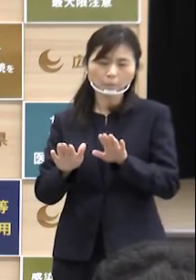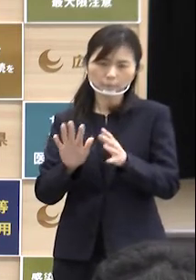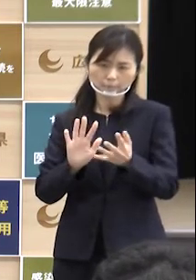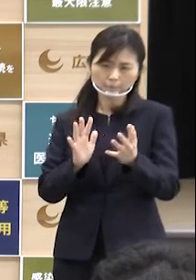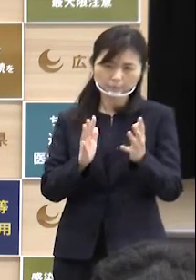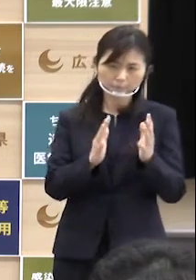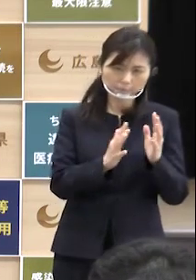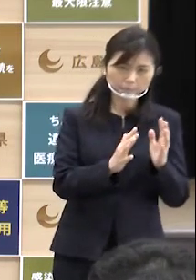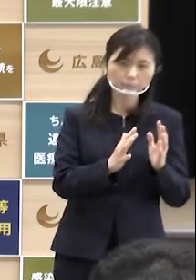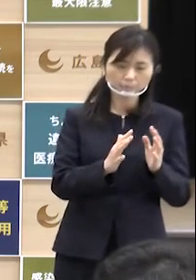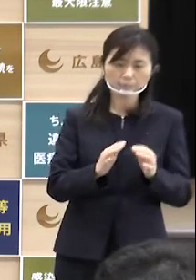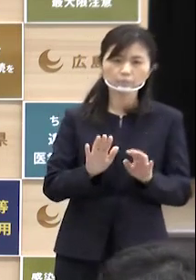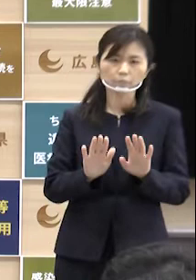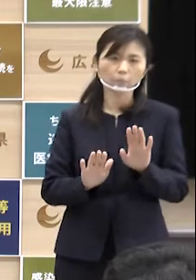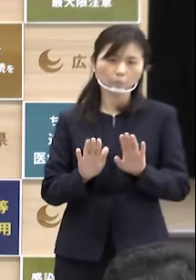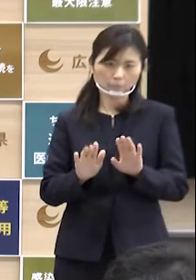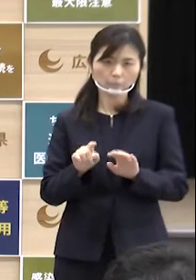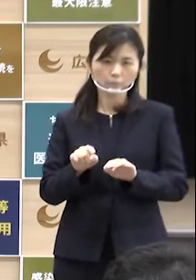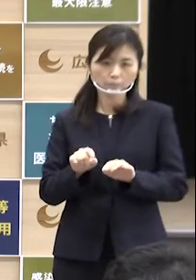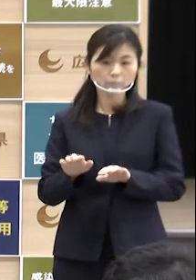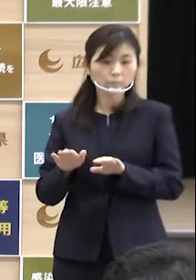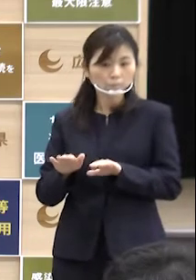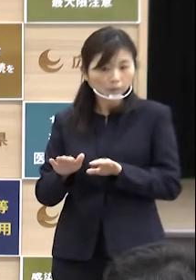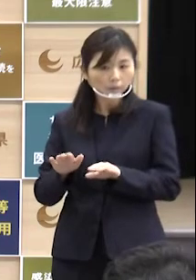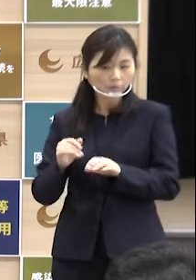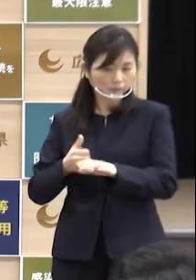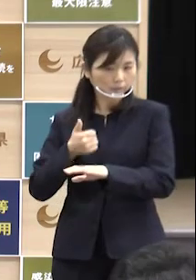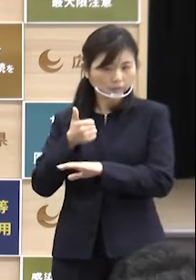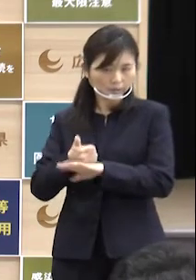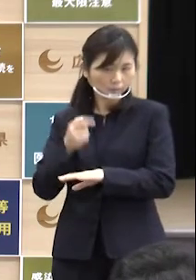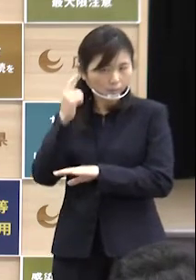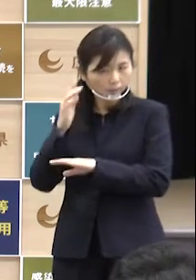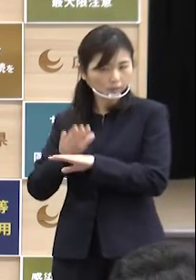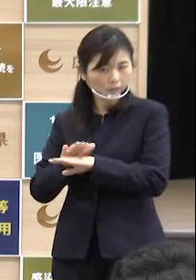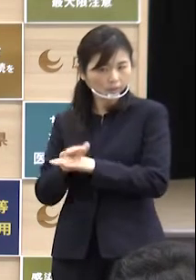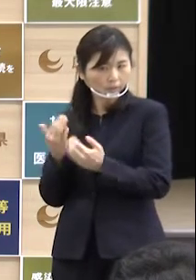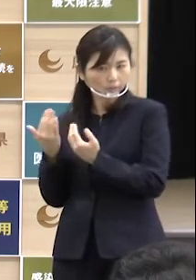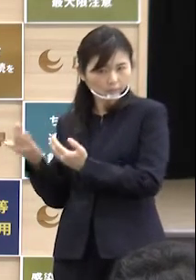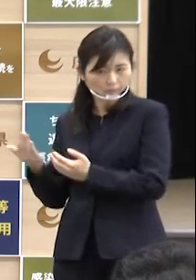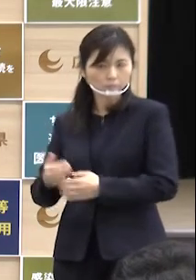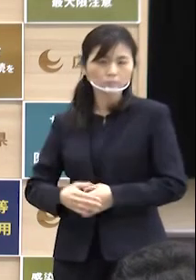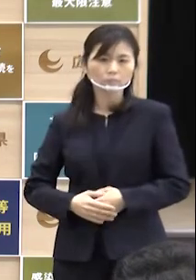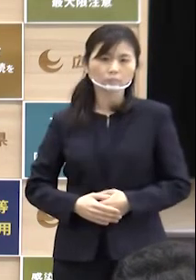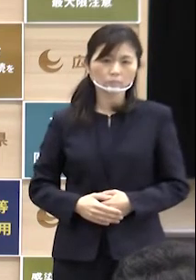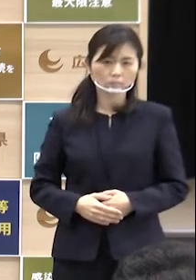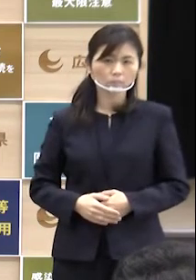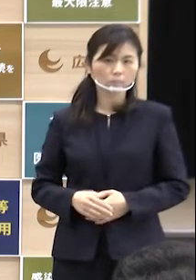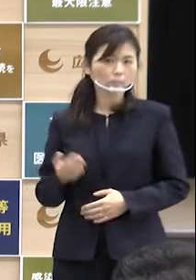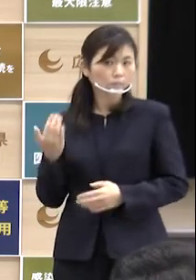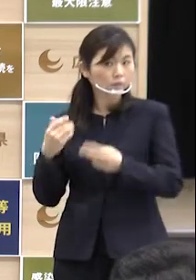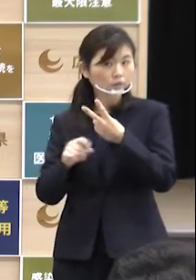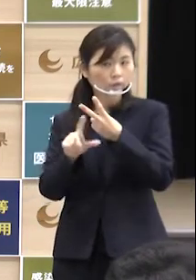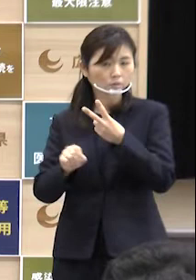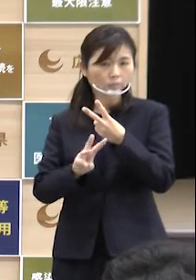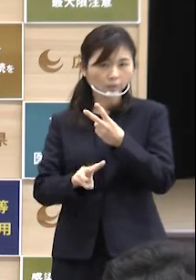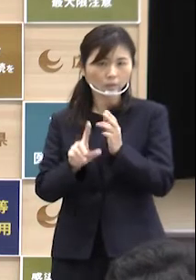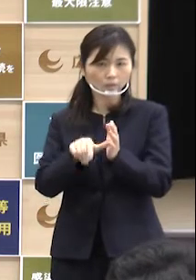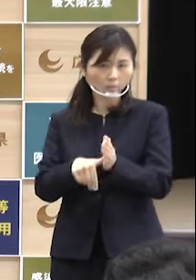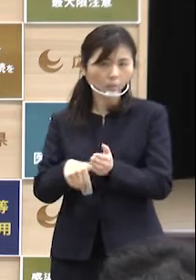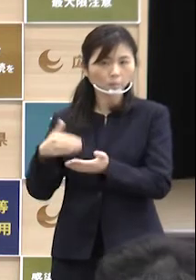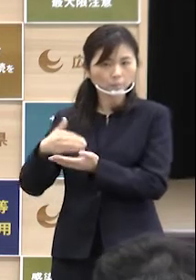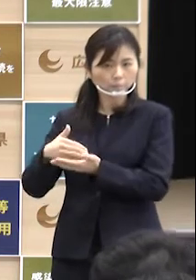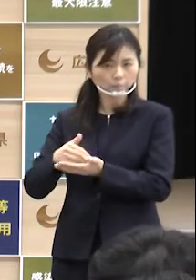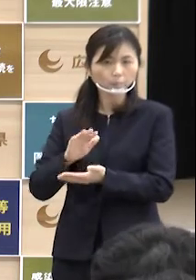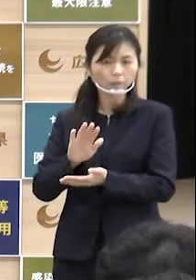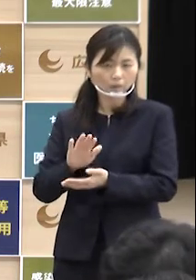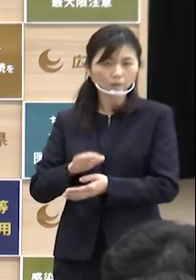変わっていますが、現時点での知事の認識を改めてお伺いいたします。また2月3日にもお話しいただきました